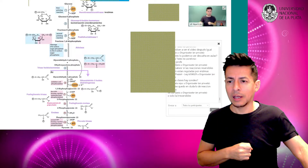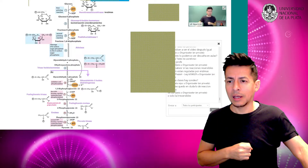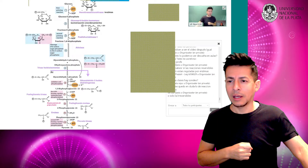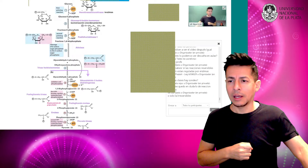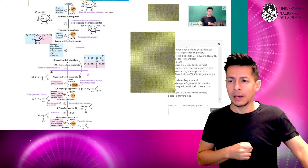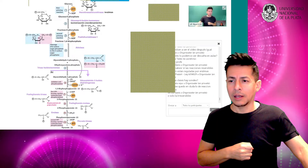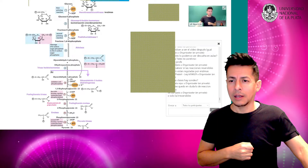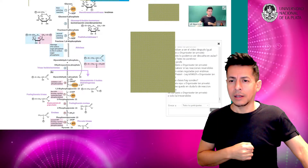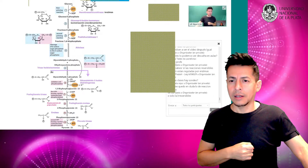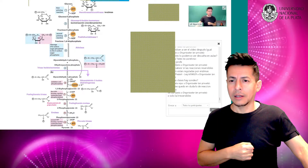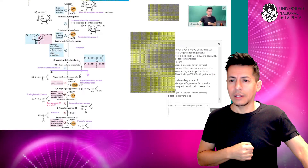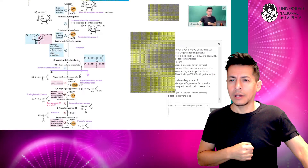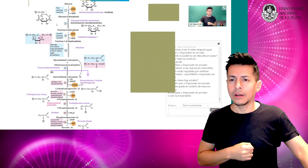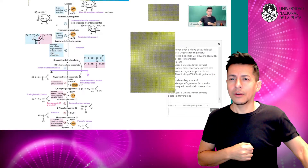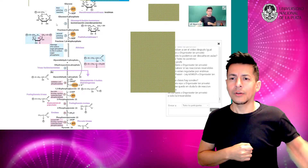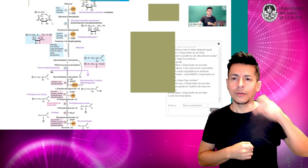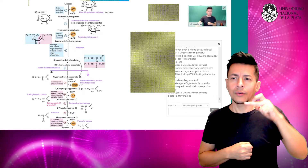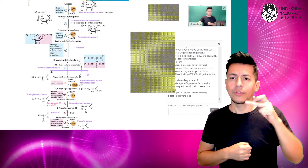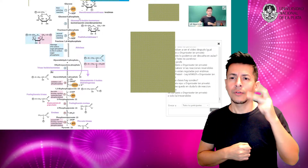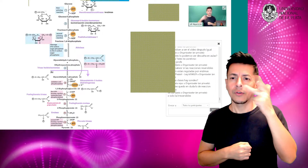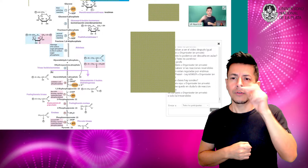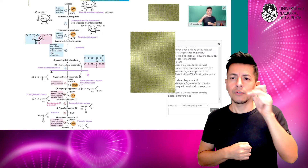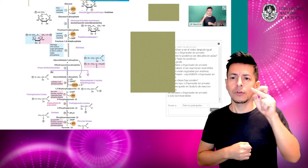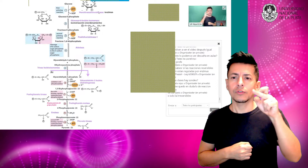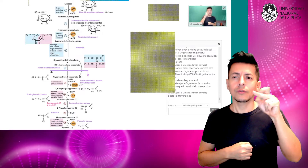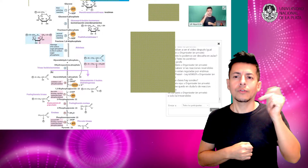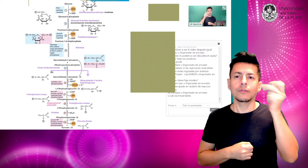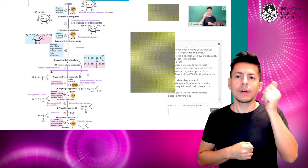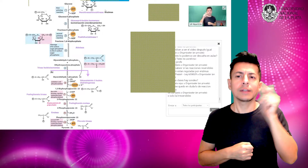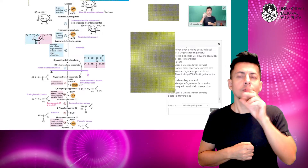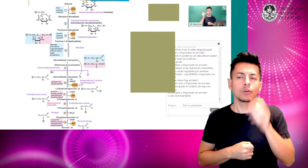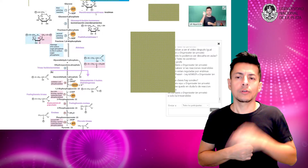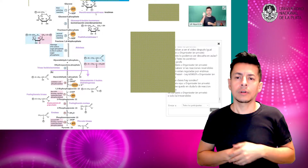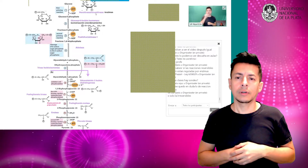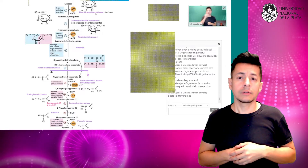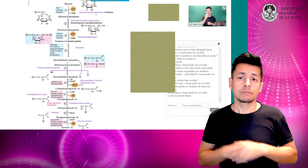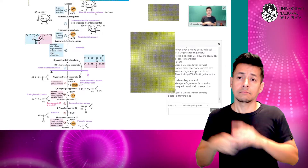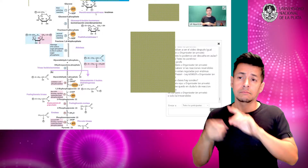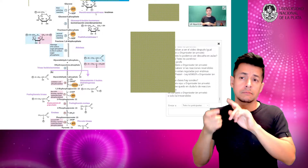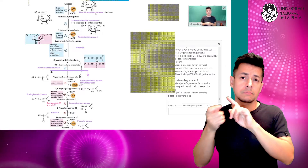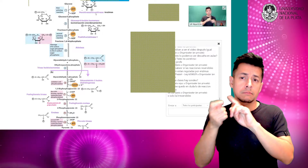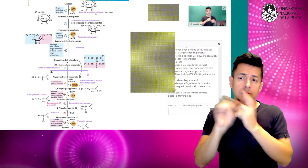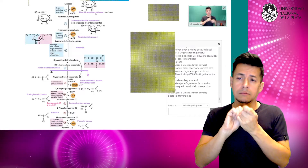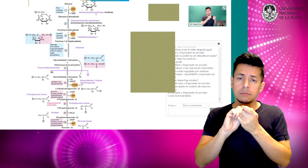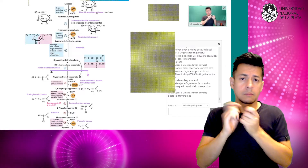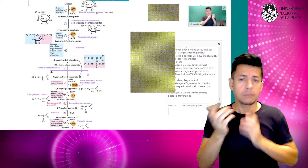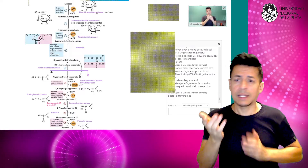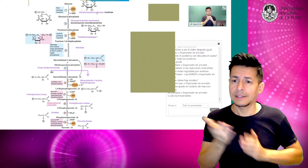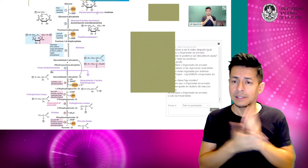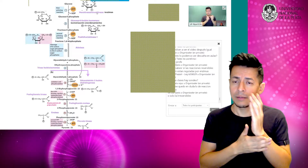no puedo volver atrás. Entonces, esta enzima seguramente esté regulada.